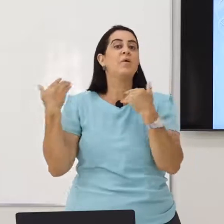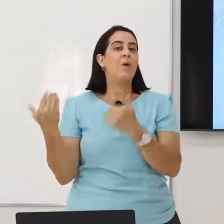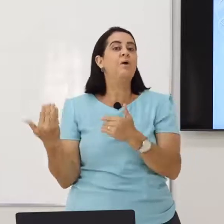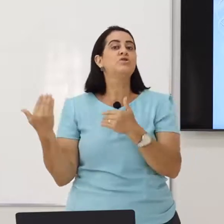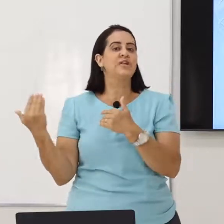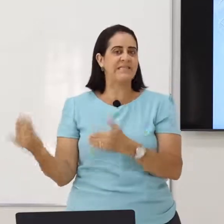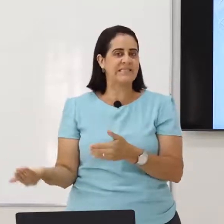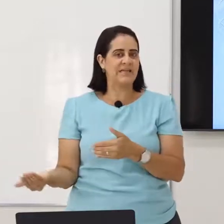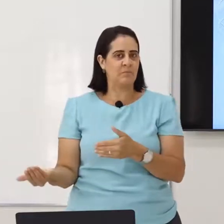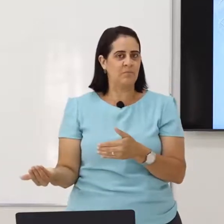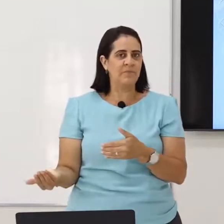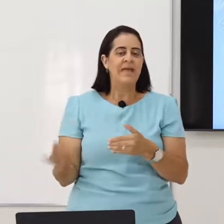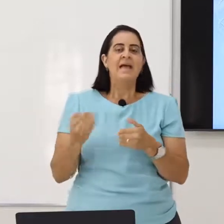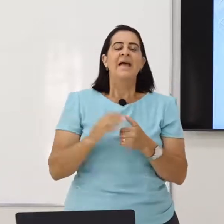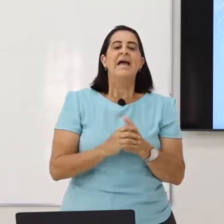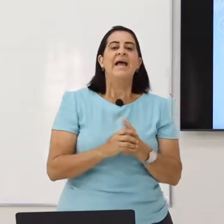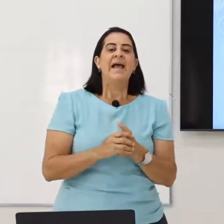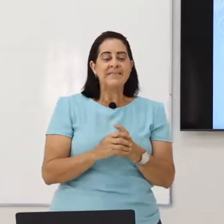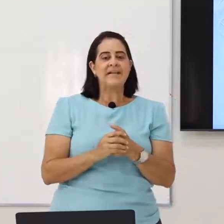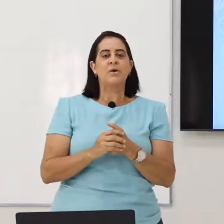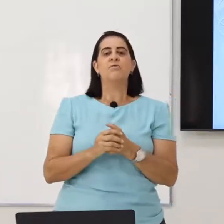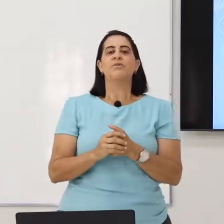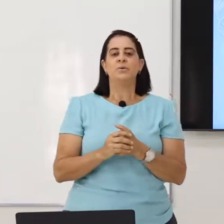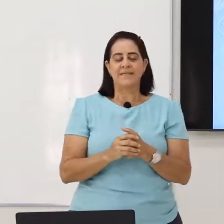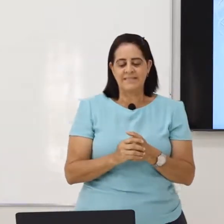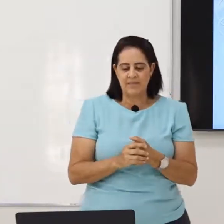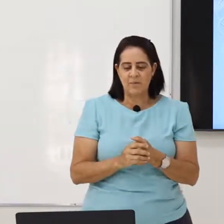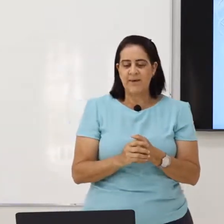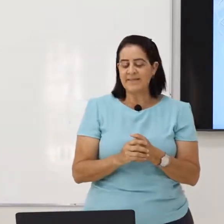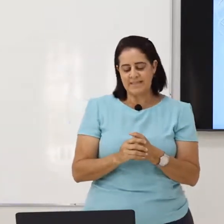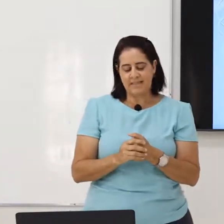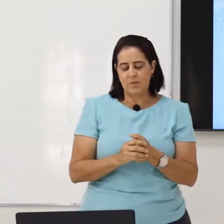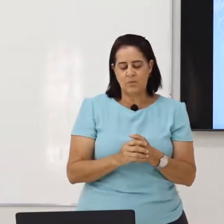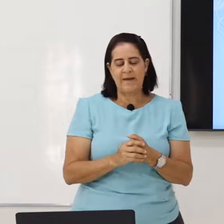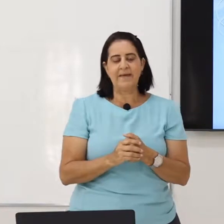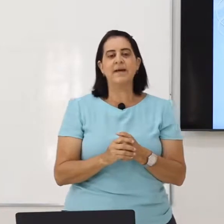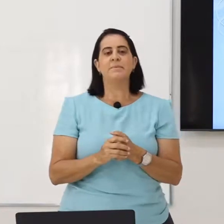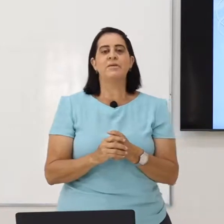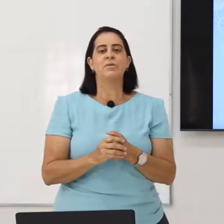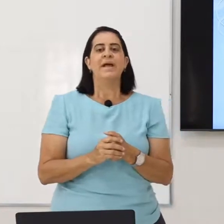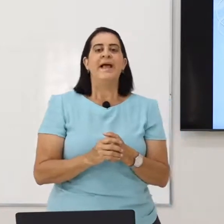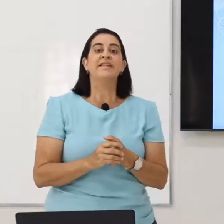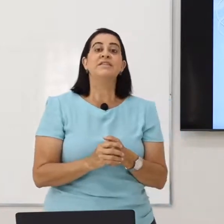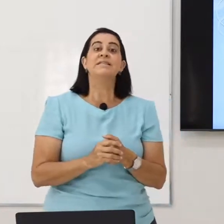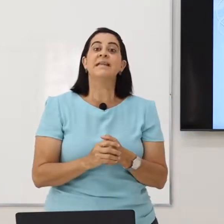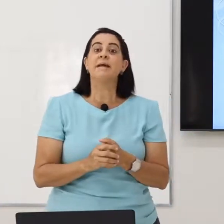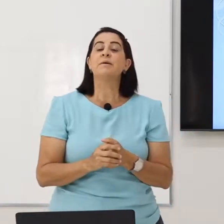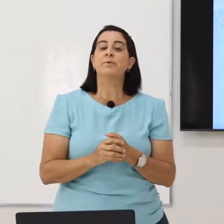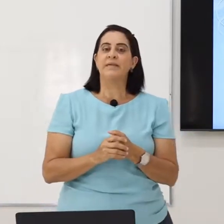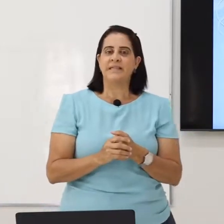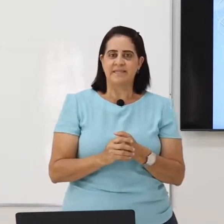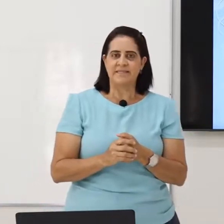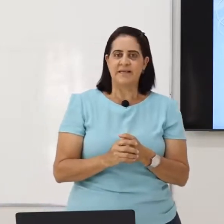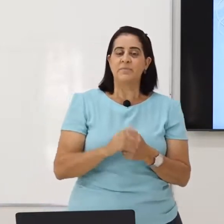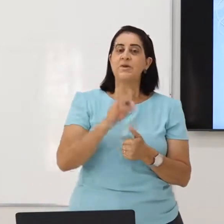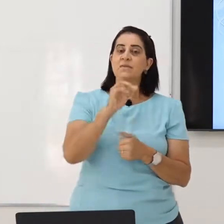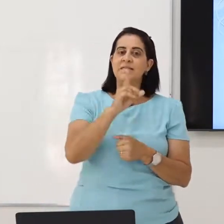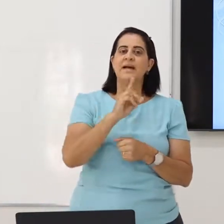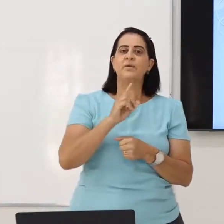qual direção? Essa configuração, esse parâmetro, é de extrema importância. E o sinal